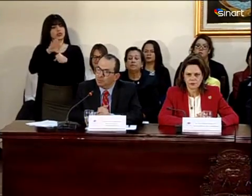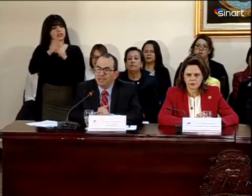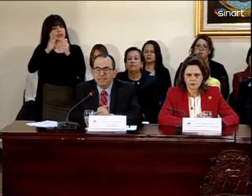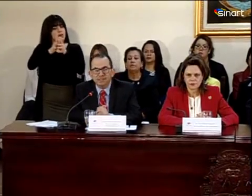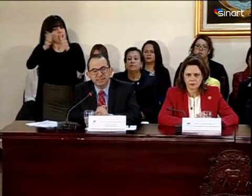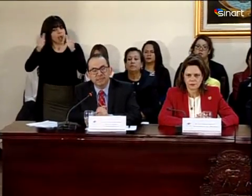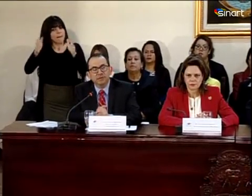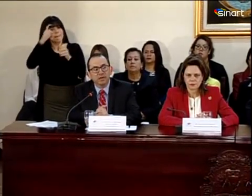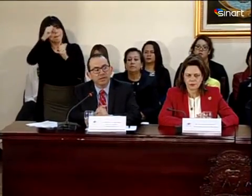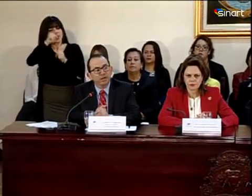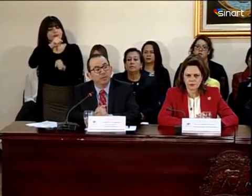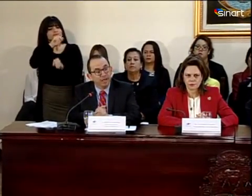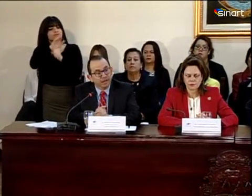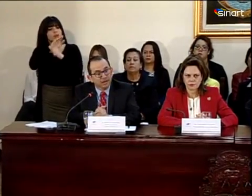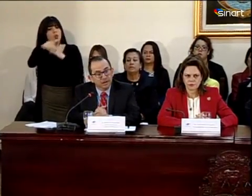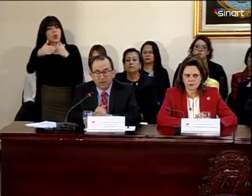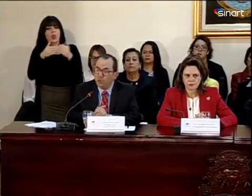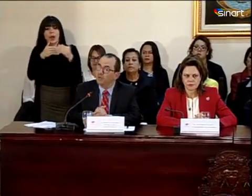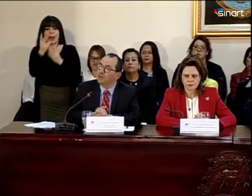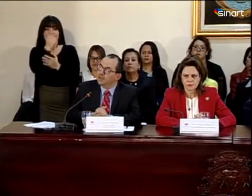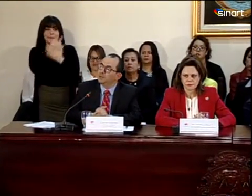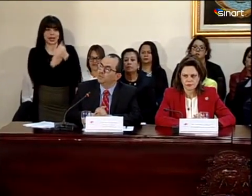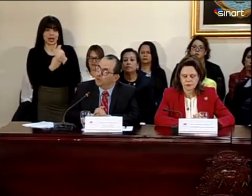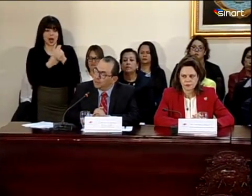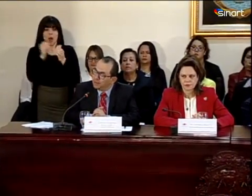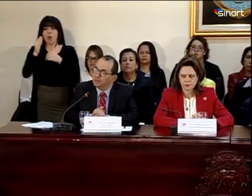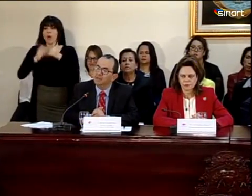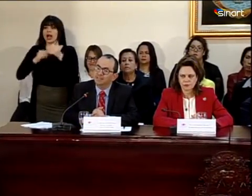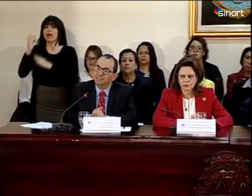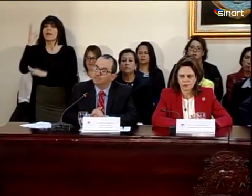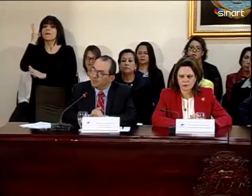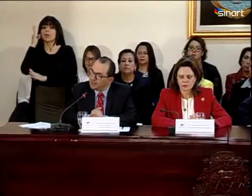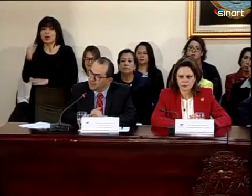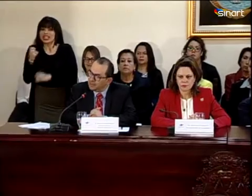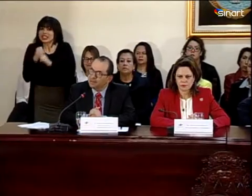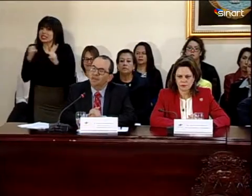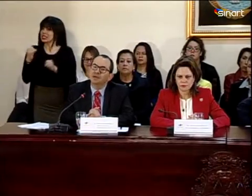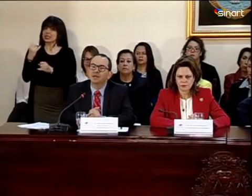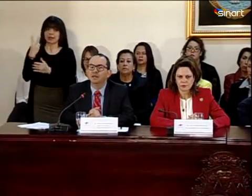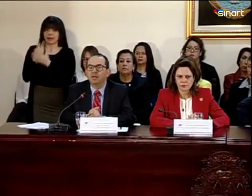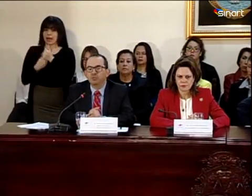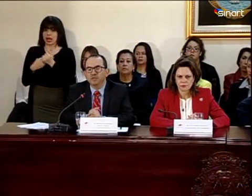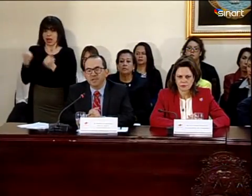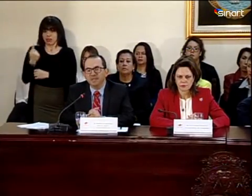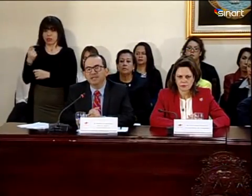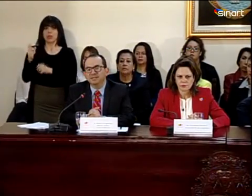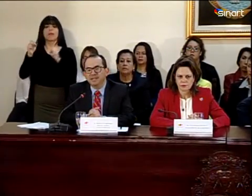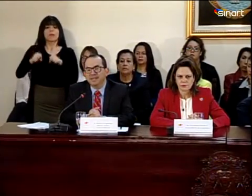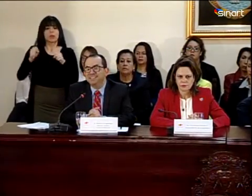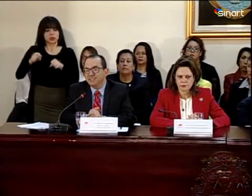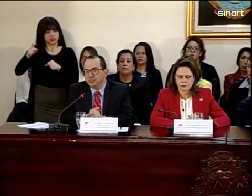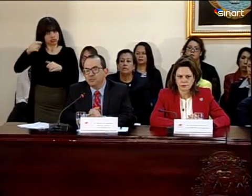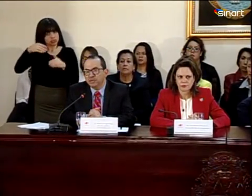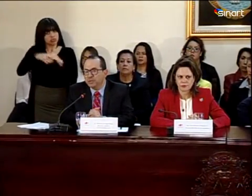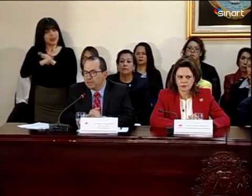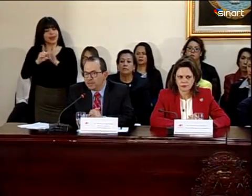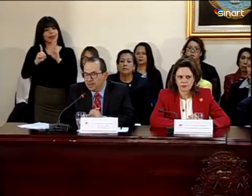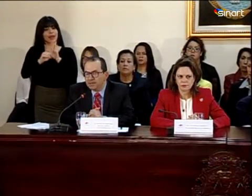amplio para garantizar a cualquier pareja o a cualquier mujer sin pareja la posibilidad de acceder a ese